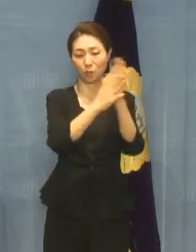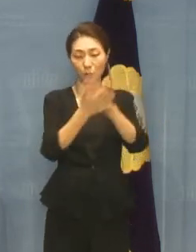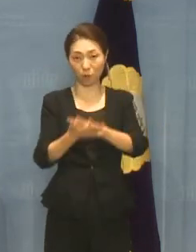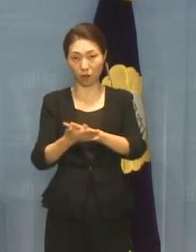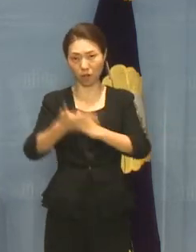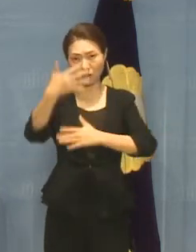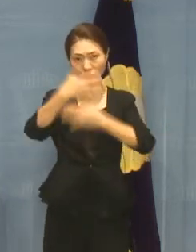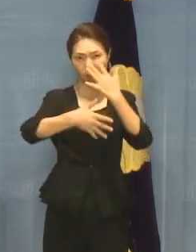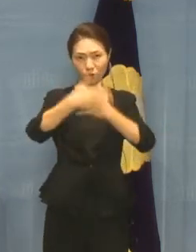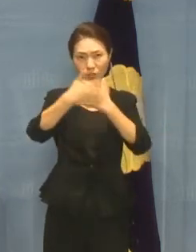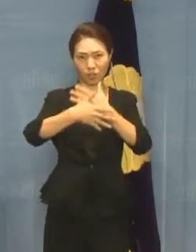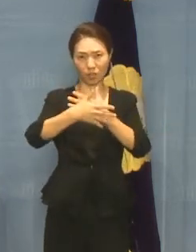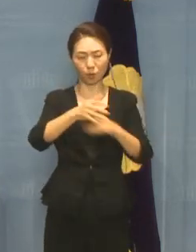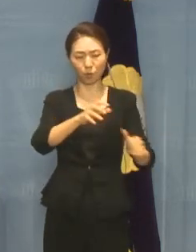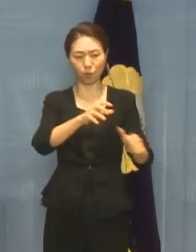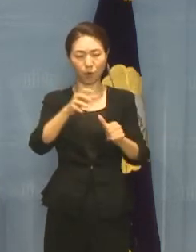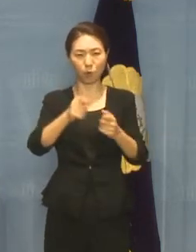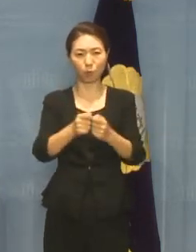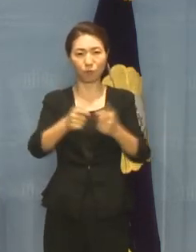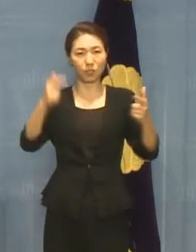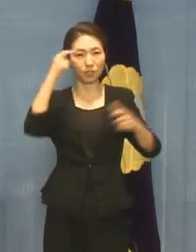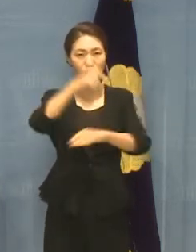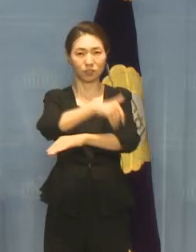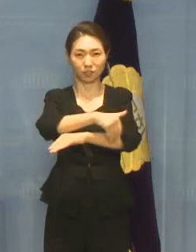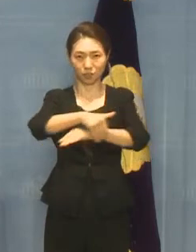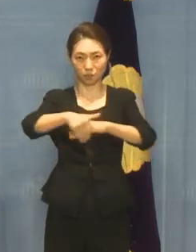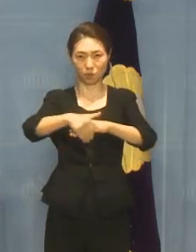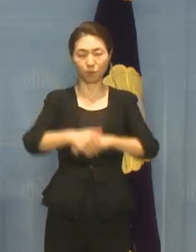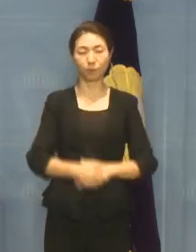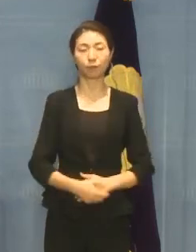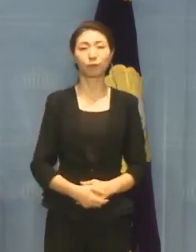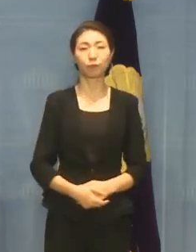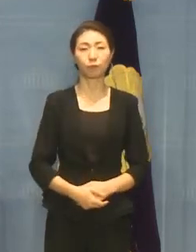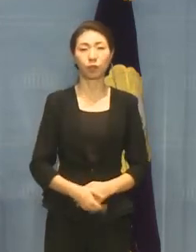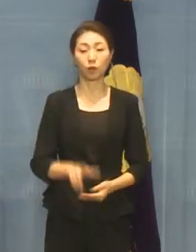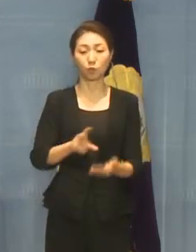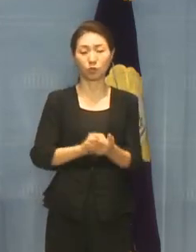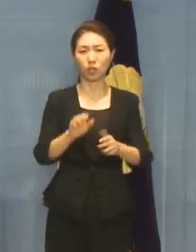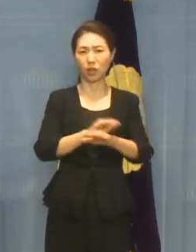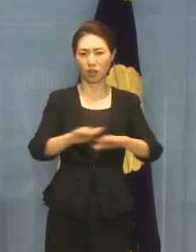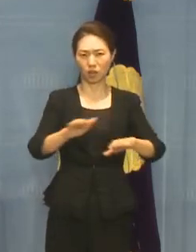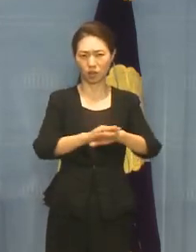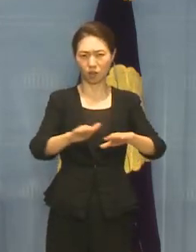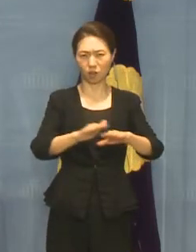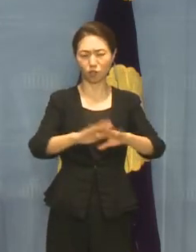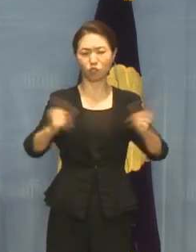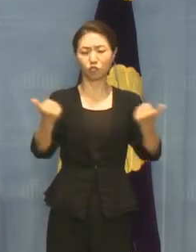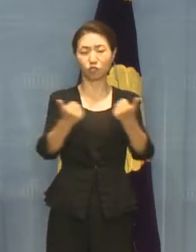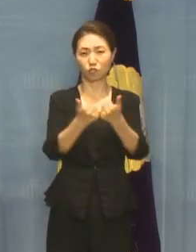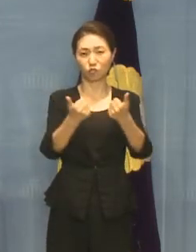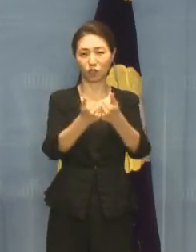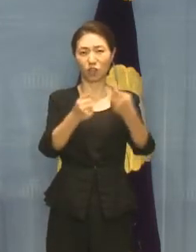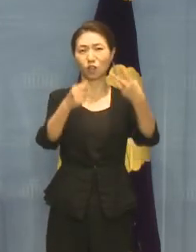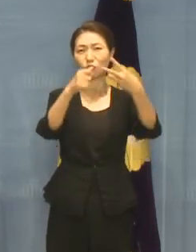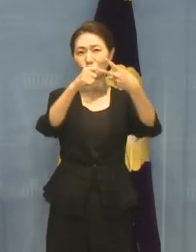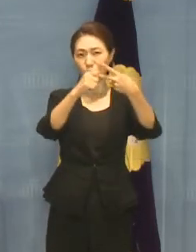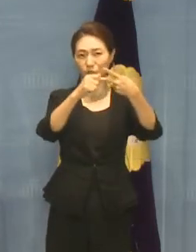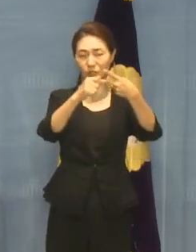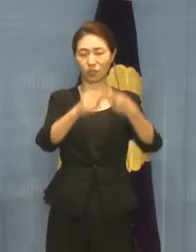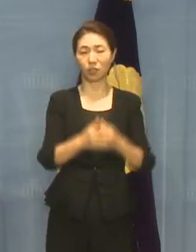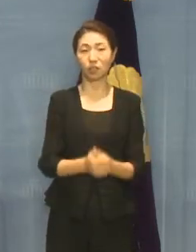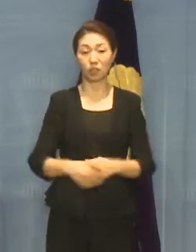확대 등을 추진할 계획입니다. 둘째로 문제를 해결하는 국회입니다. 정치는